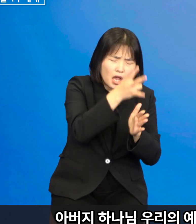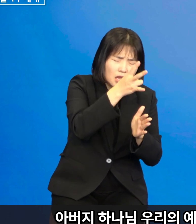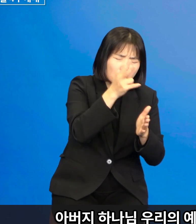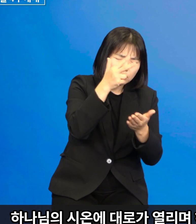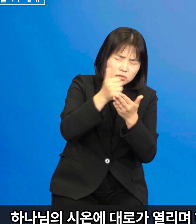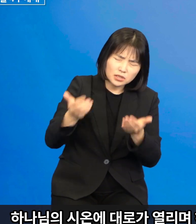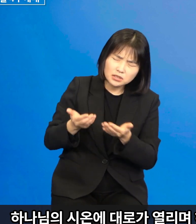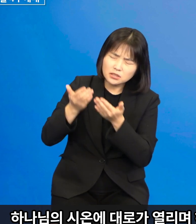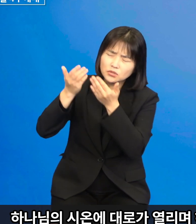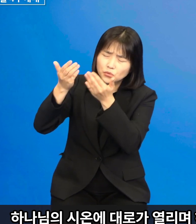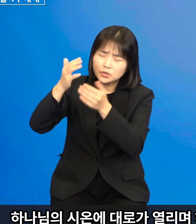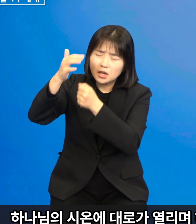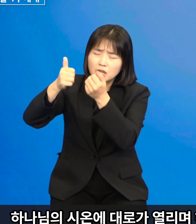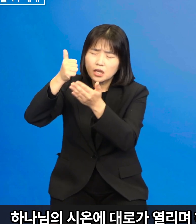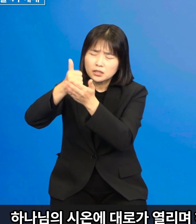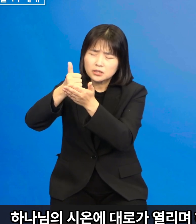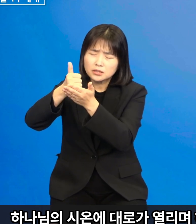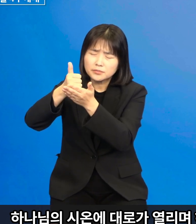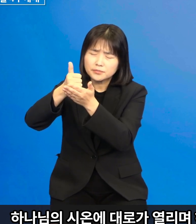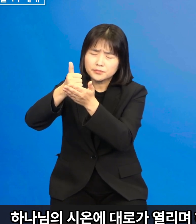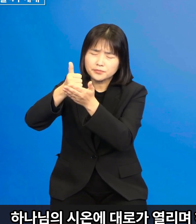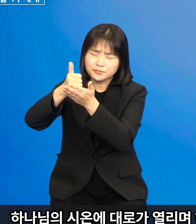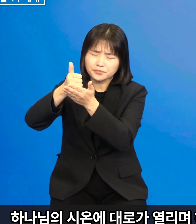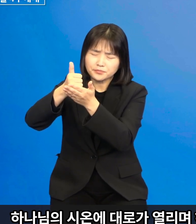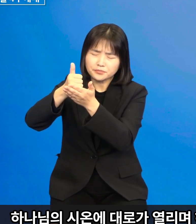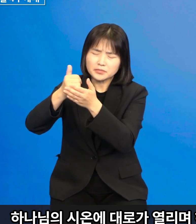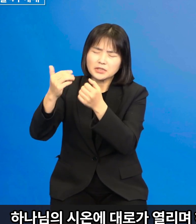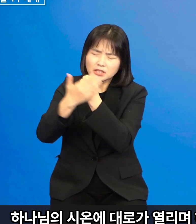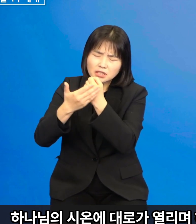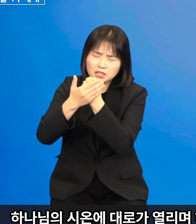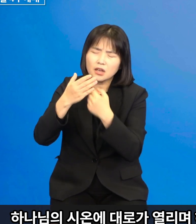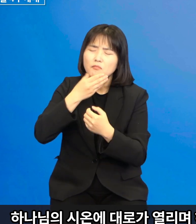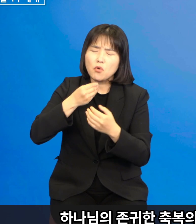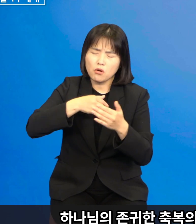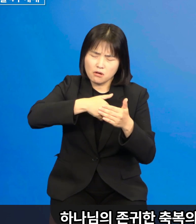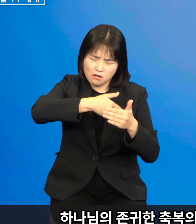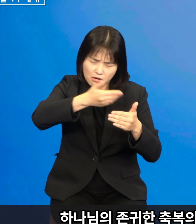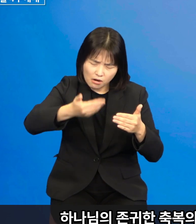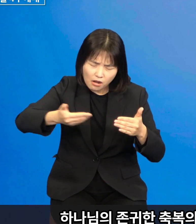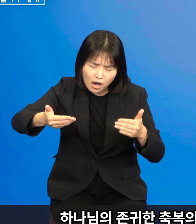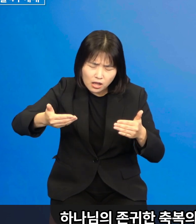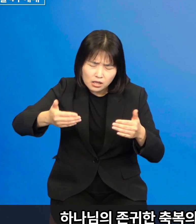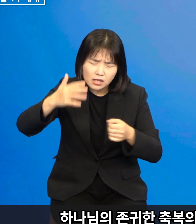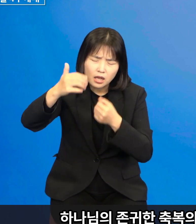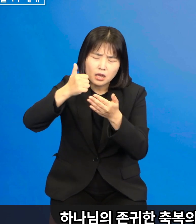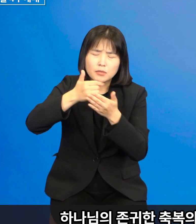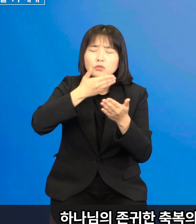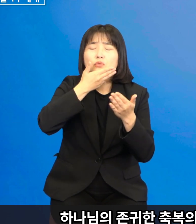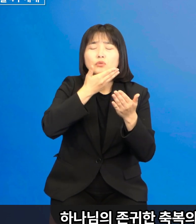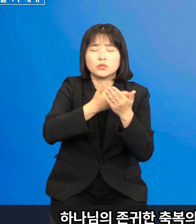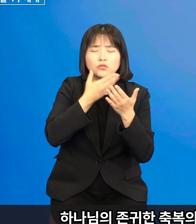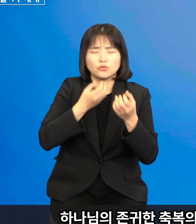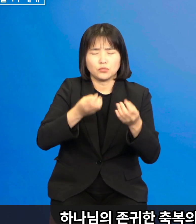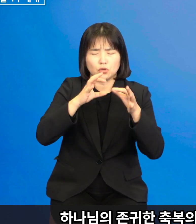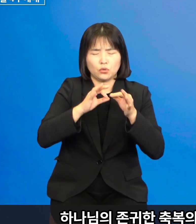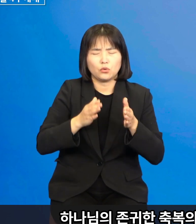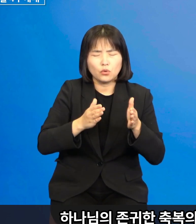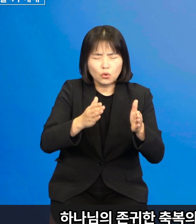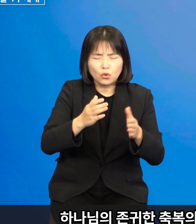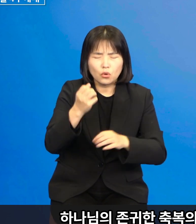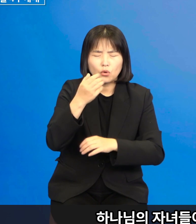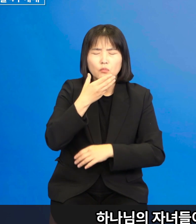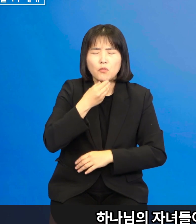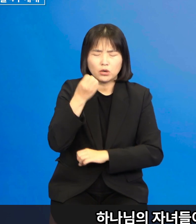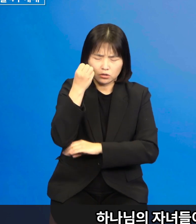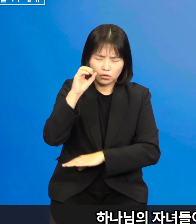내어드리오니 하나님의 시온에 들어갈 열리며 하나님의 은혜, 하나님의 복이 흘러가는 하나님의 존귀한 축복의 통로요 복의 근원이